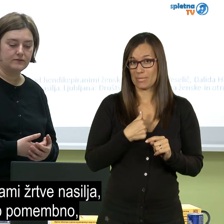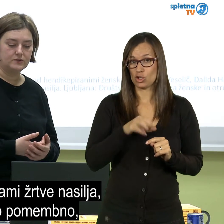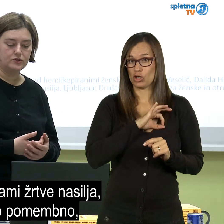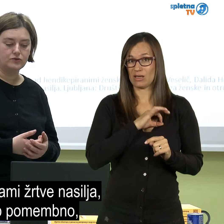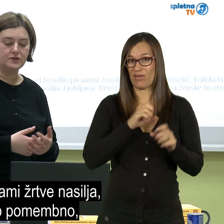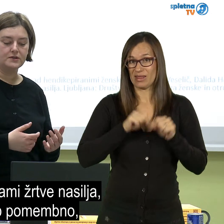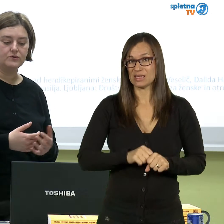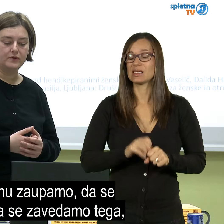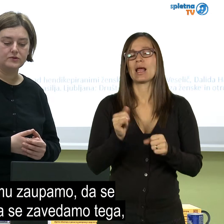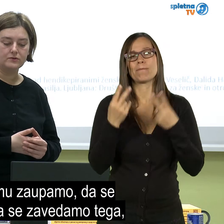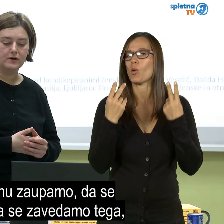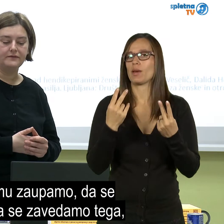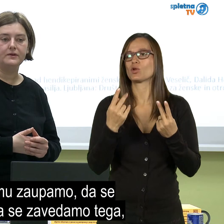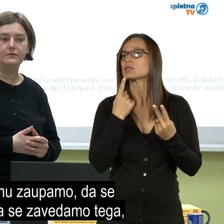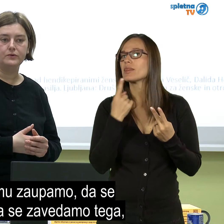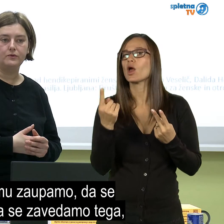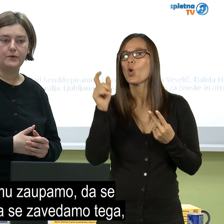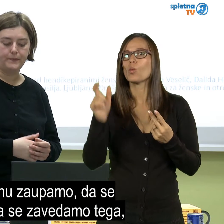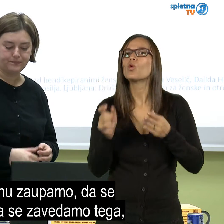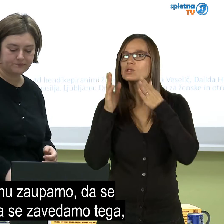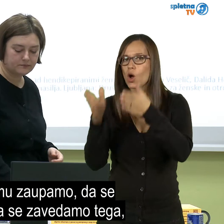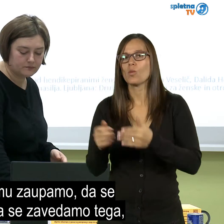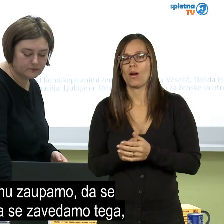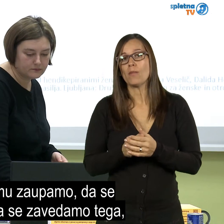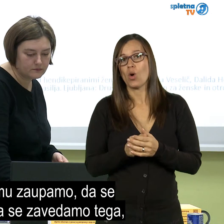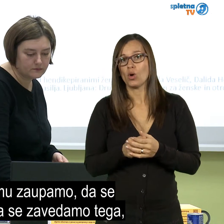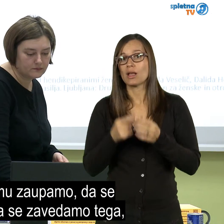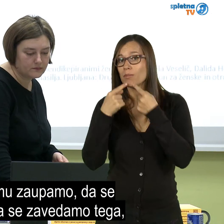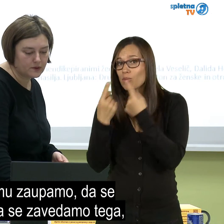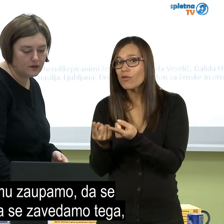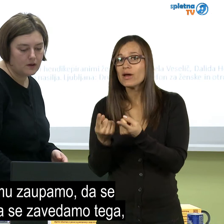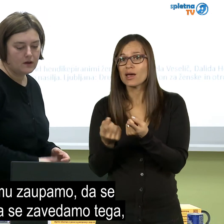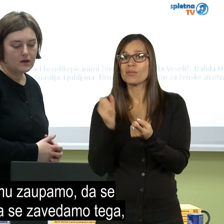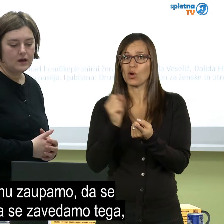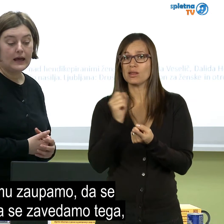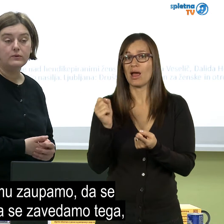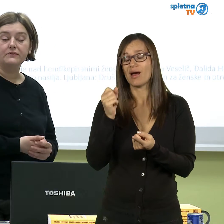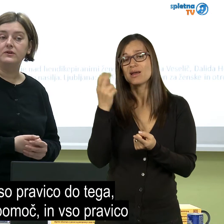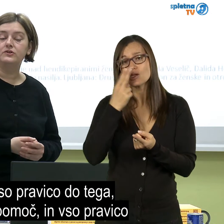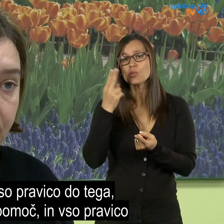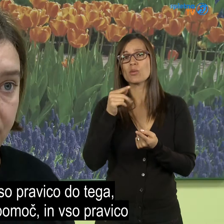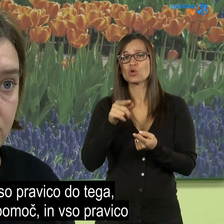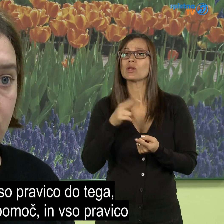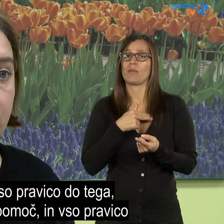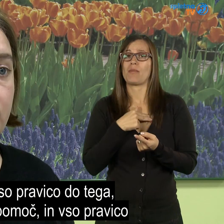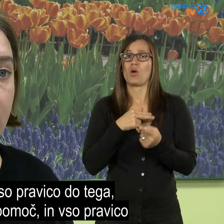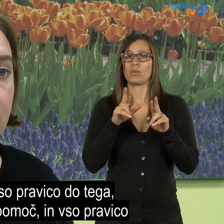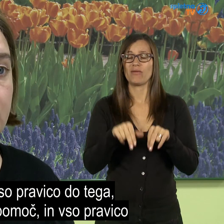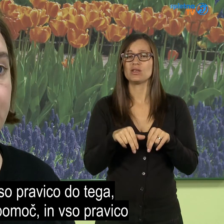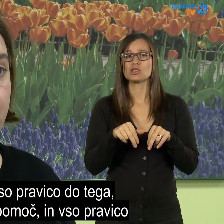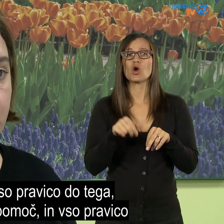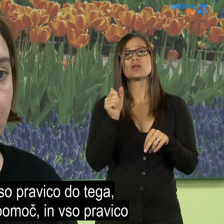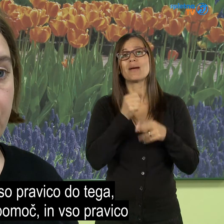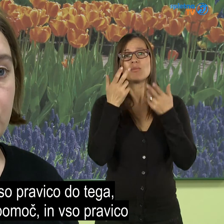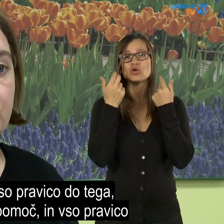je zelo pomembno, da se nekomu zaupamo, da se odpremo in da se zavedamo tega, da imamo vso pravico do tega,